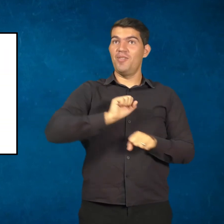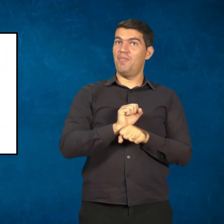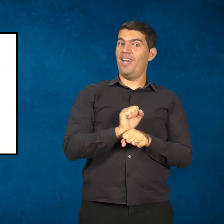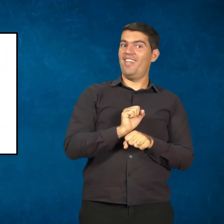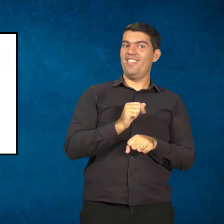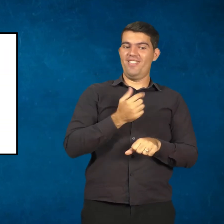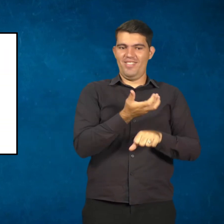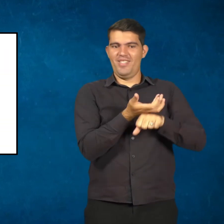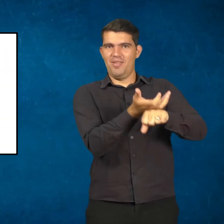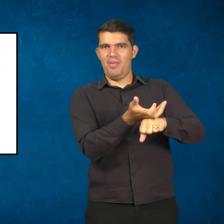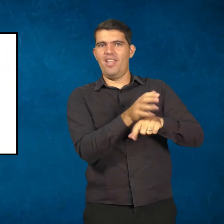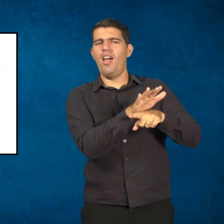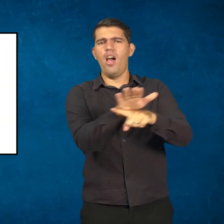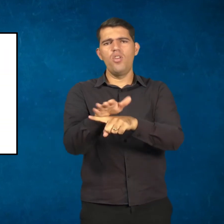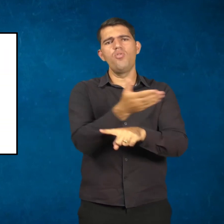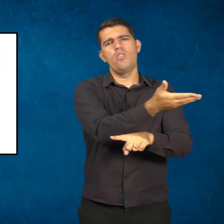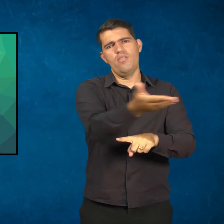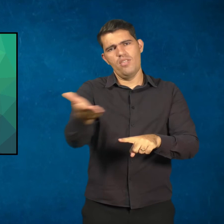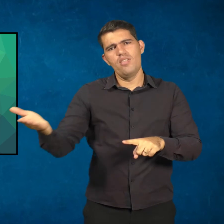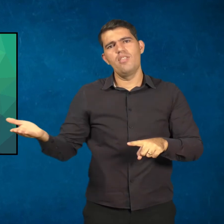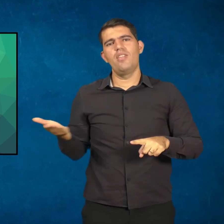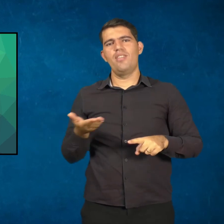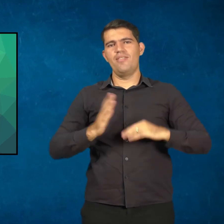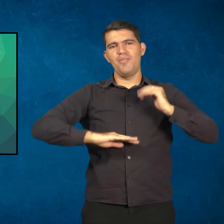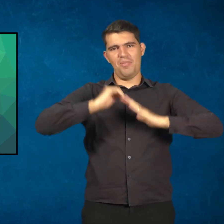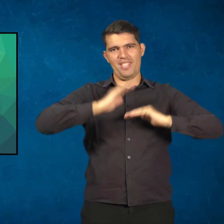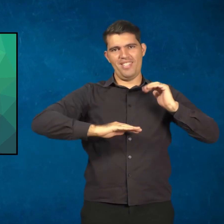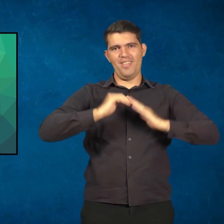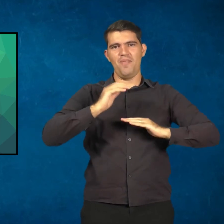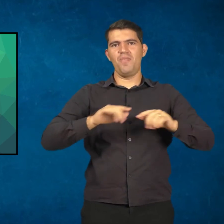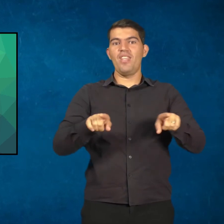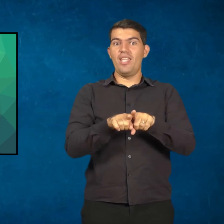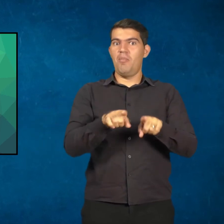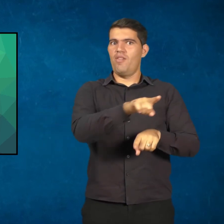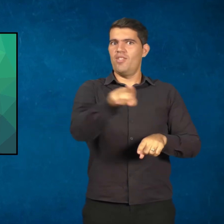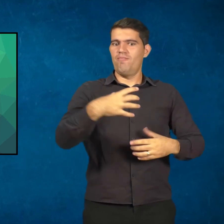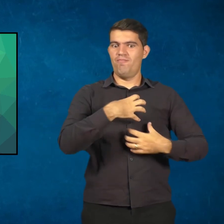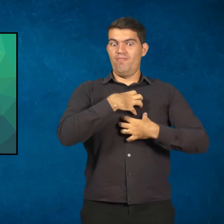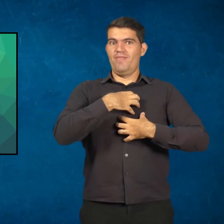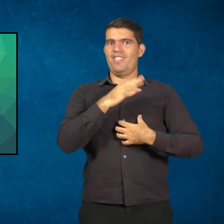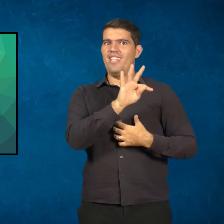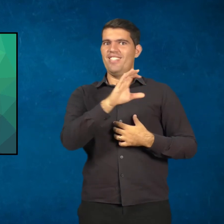tenha contribuído com a formação de cada um e cada uma e, quem sabe, os inspire no